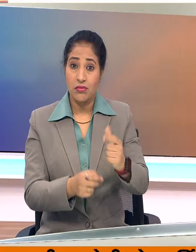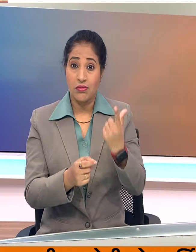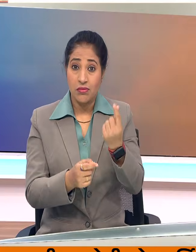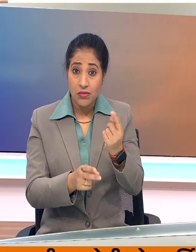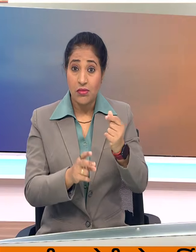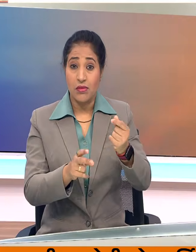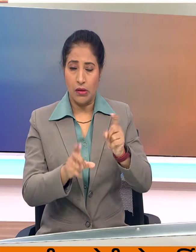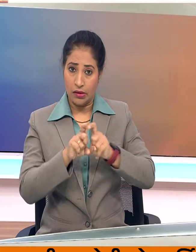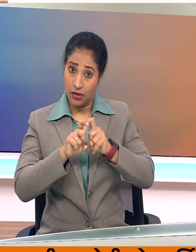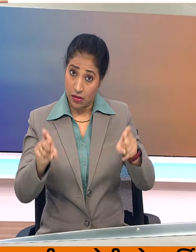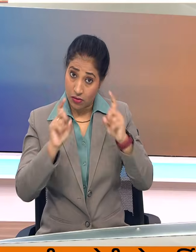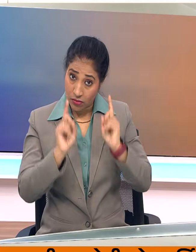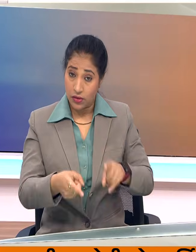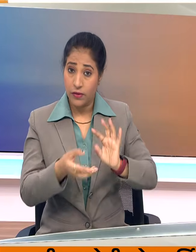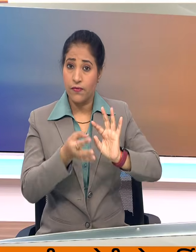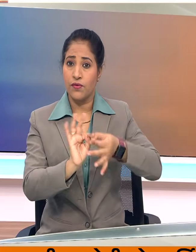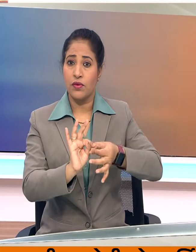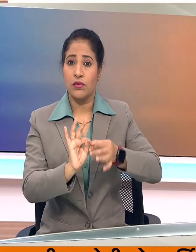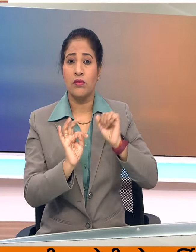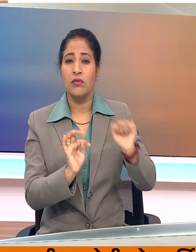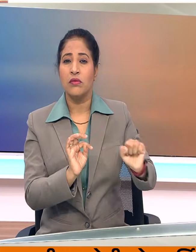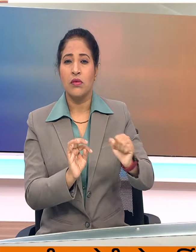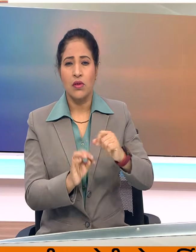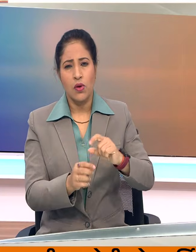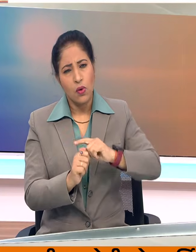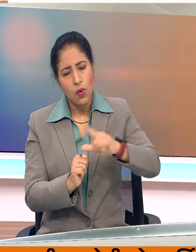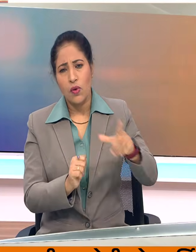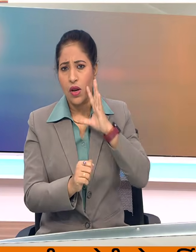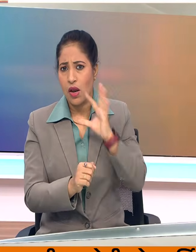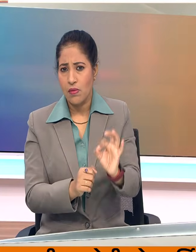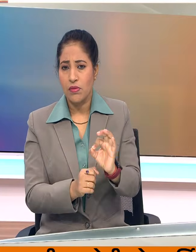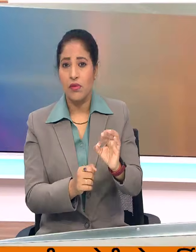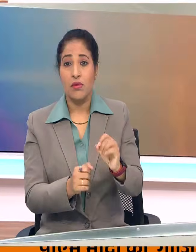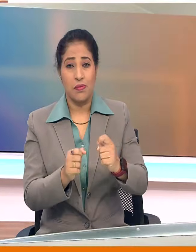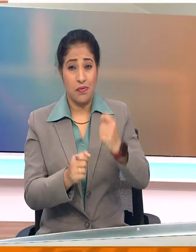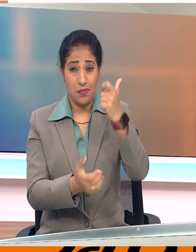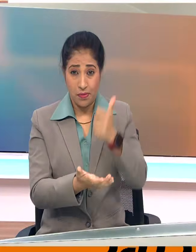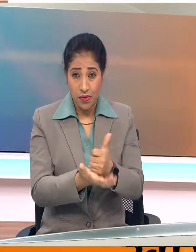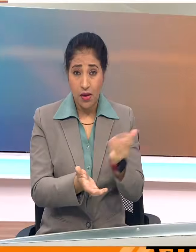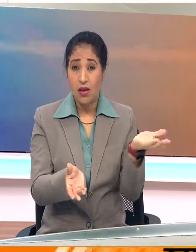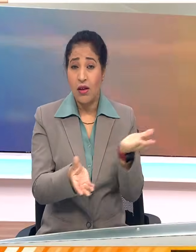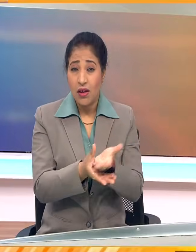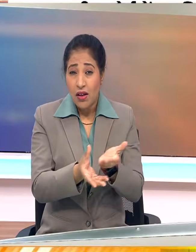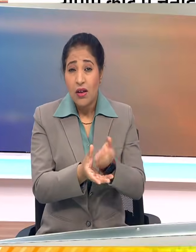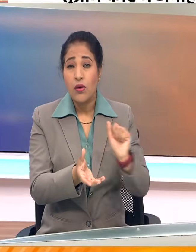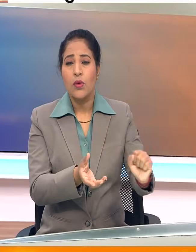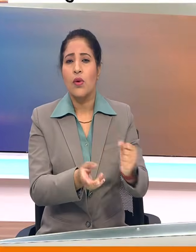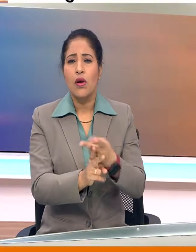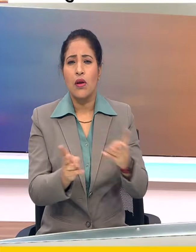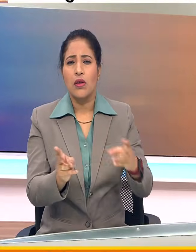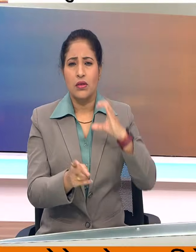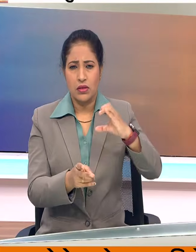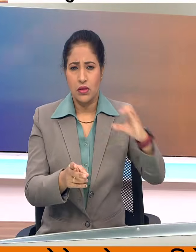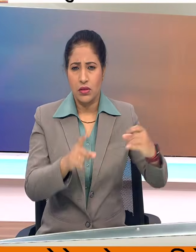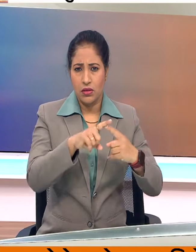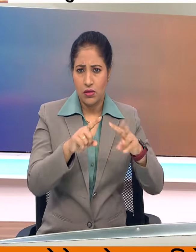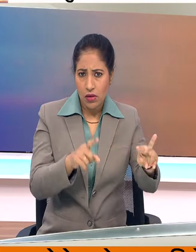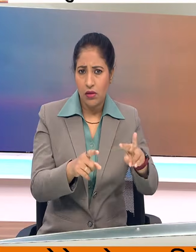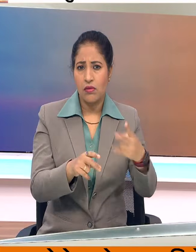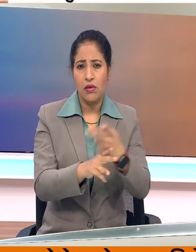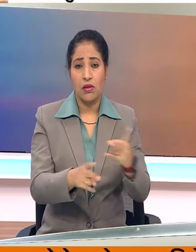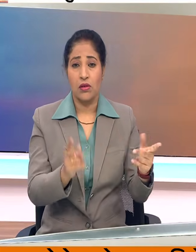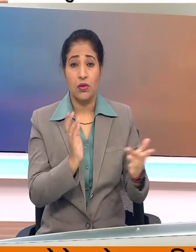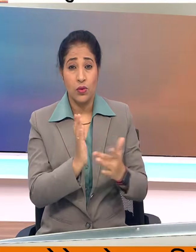वित्तीय पारदर्शिता सुनिश्चित करने के लिए सभी जरूरी बैंक खाते, सीसीटीवी फुटेज और